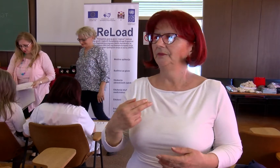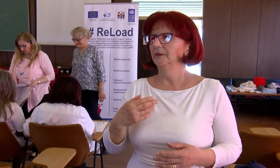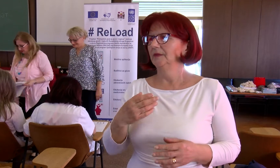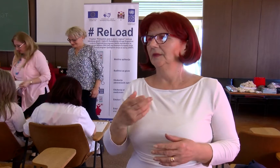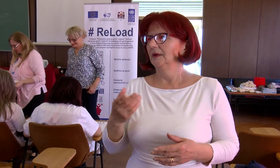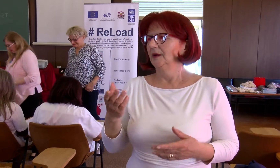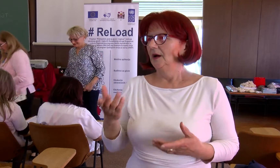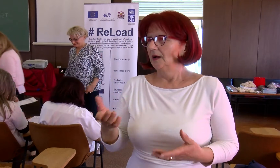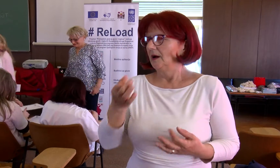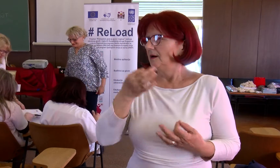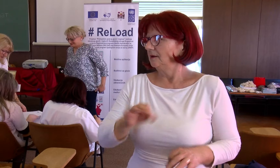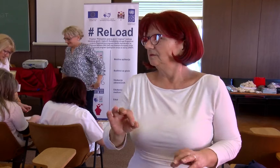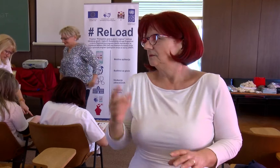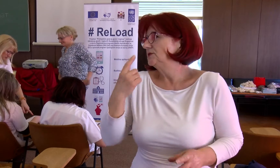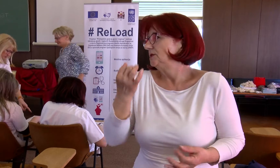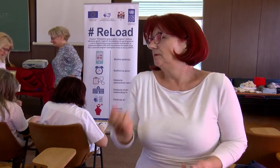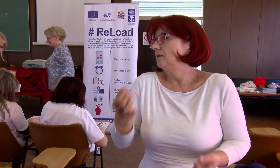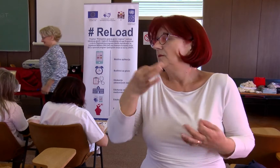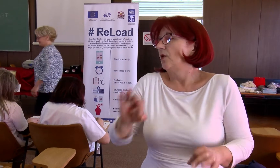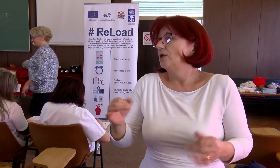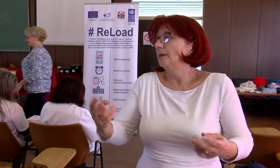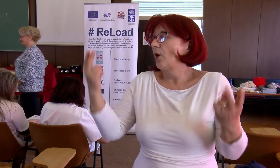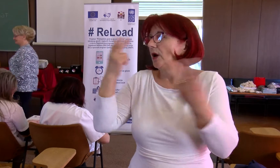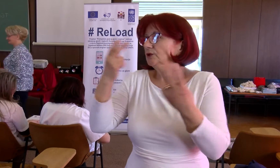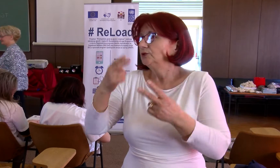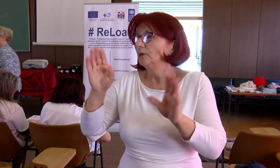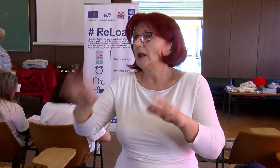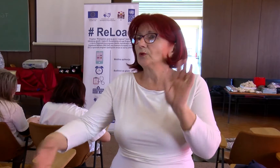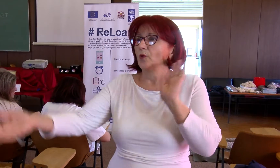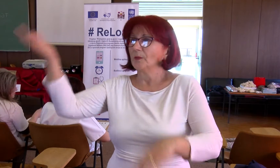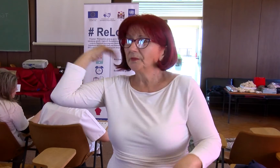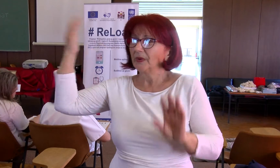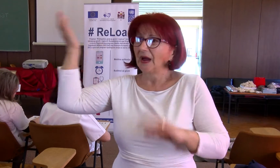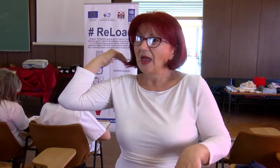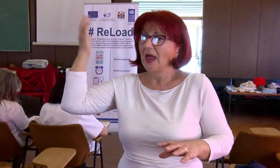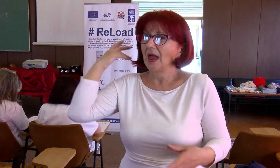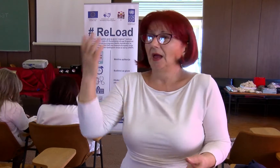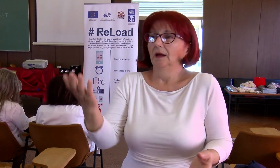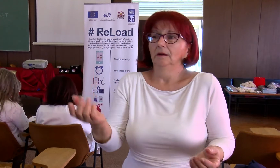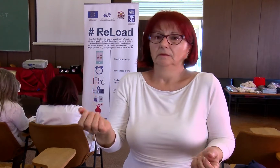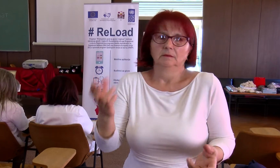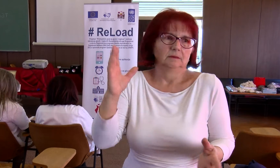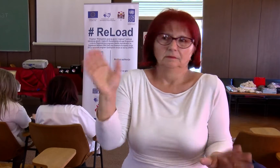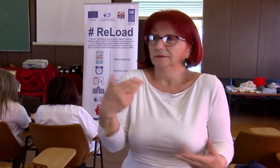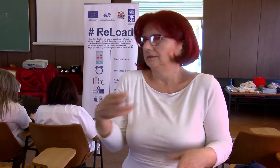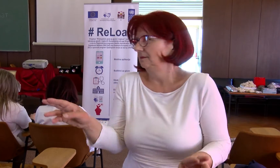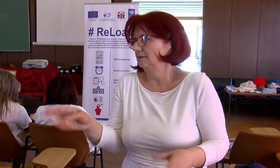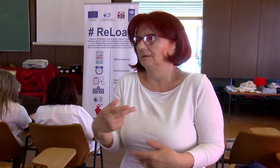da li je rentgen, da li znači odlazak od lekara opšte prakse, mnogo više razumevanja nego što je to ranije